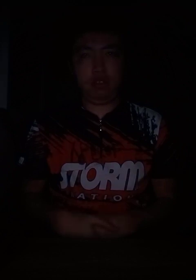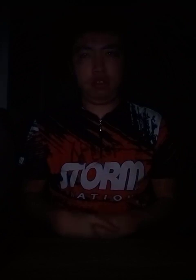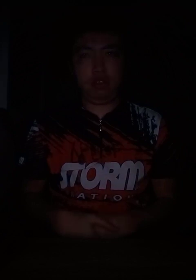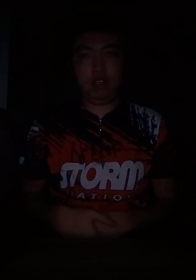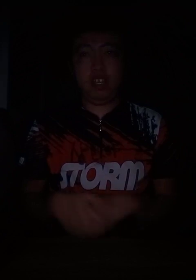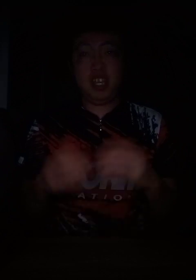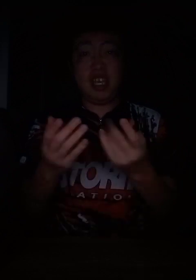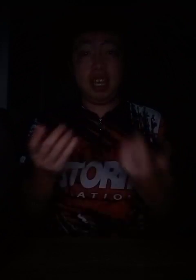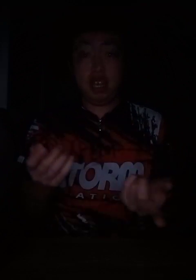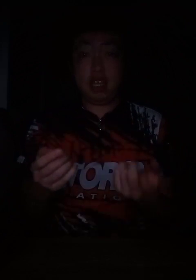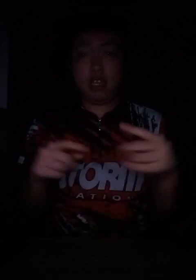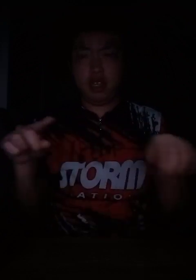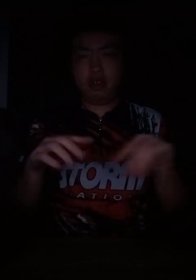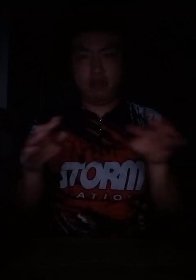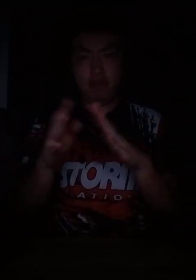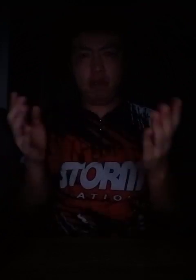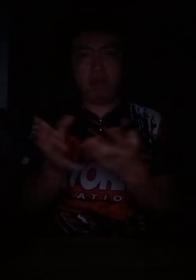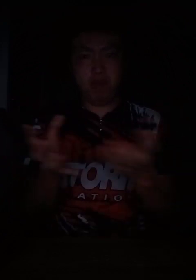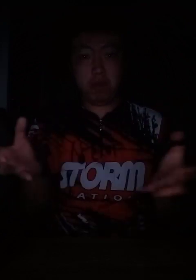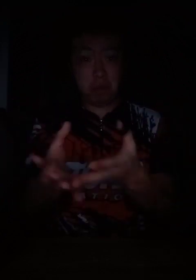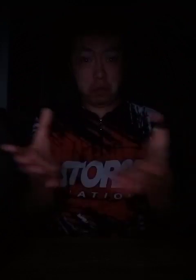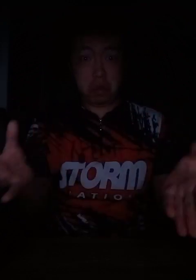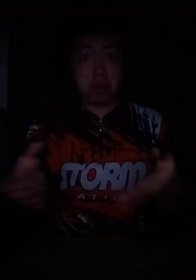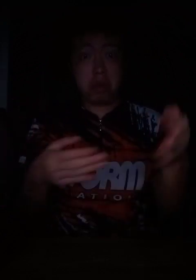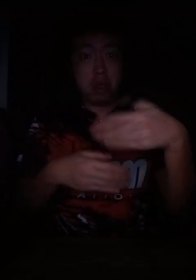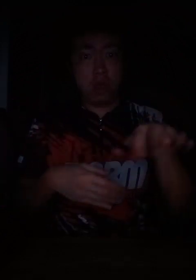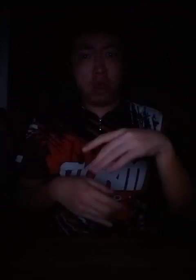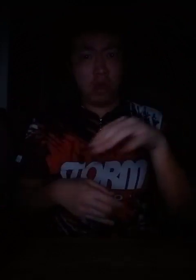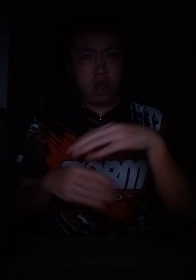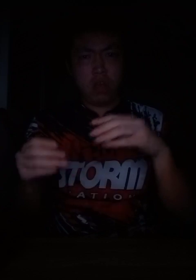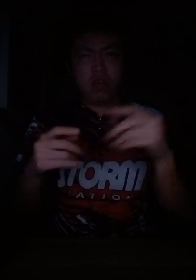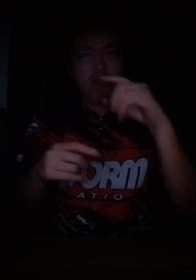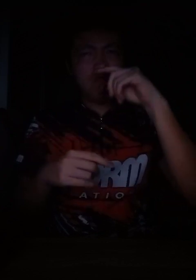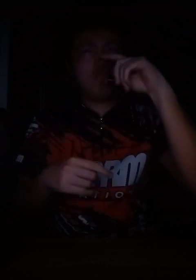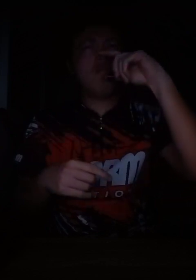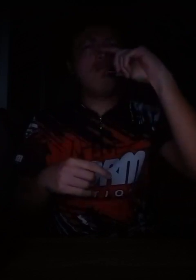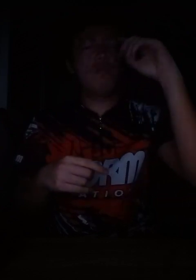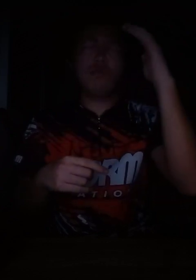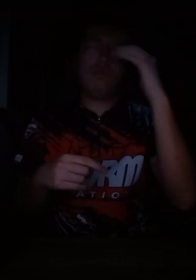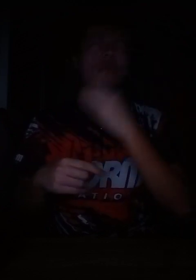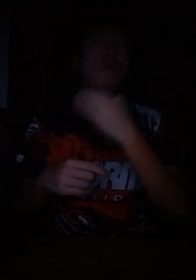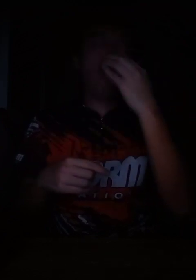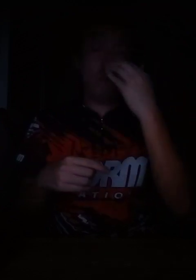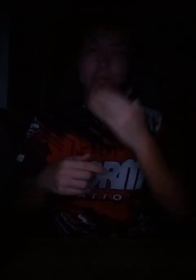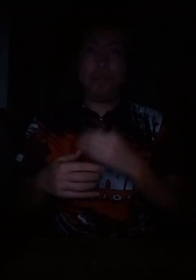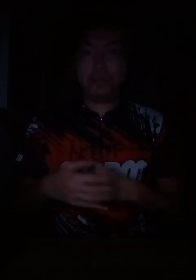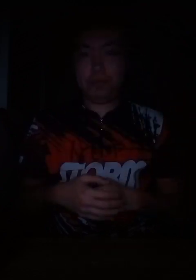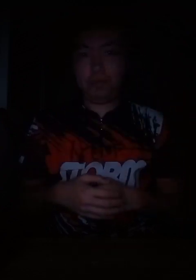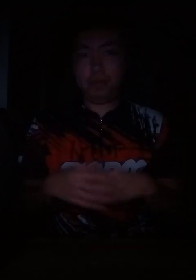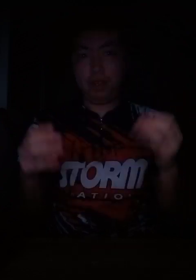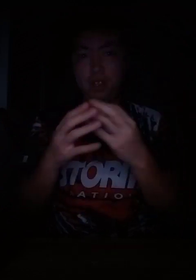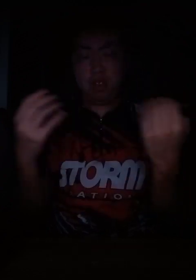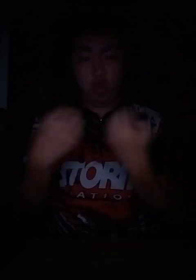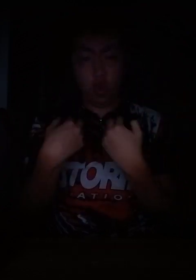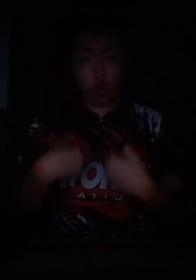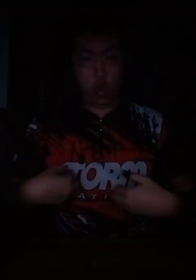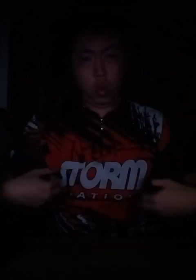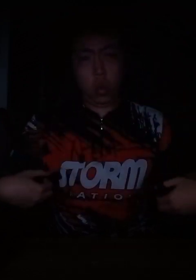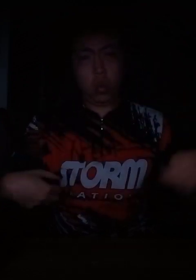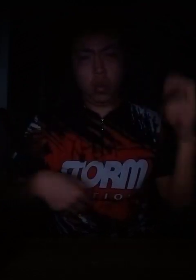이른 아침 서울의 한 편의점 앞에서 10여 명이 모여 술을 마십니다. 잠시 뒤 검은색 옷을 입은 남성이 다른